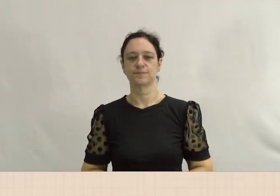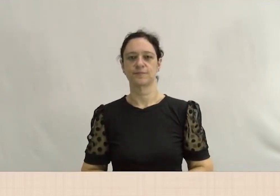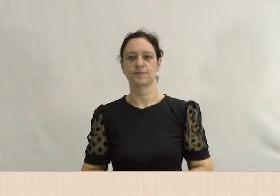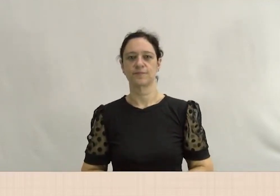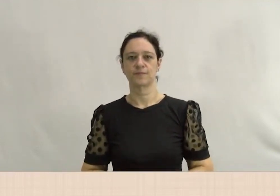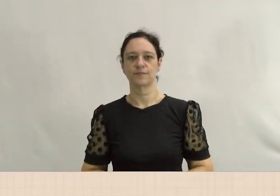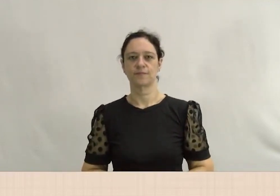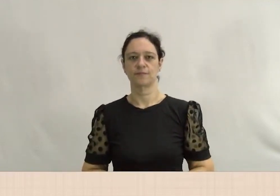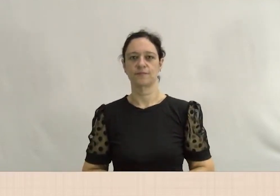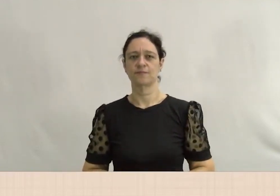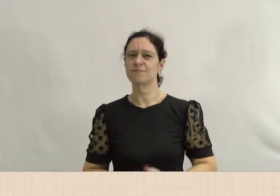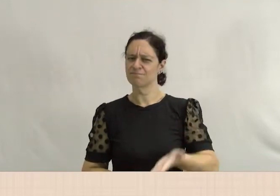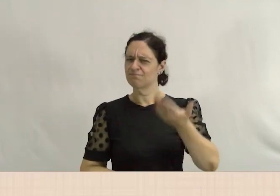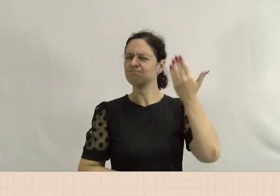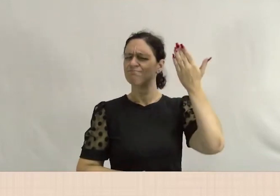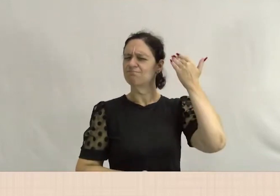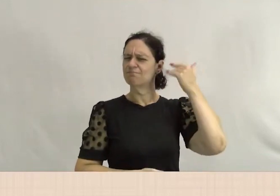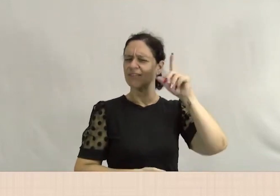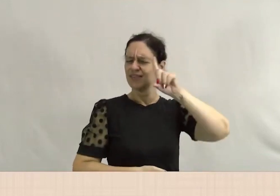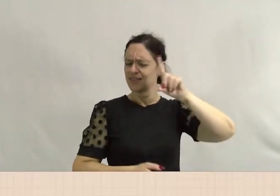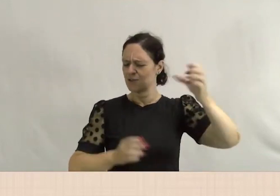A criação.